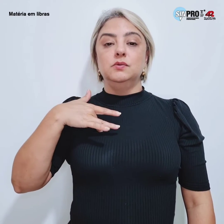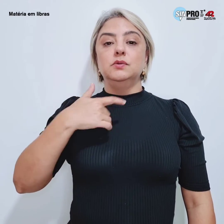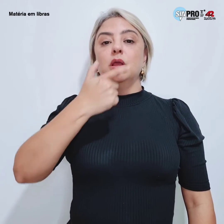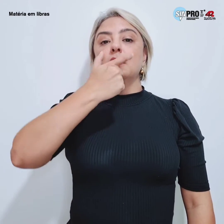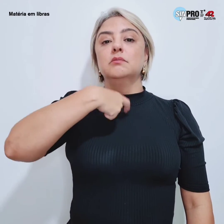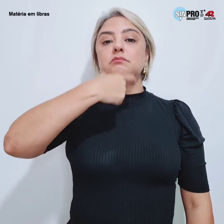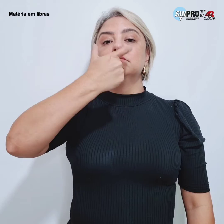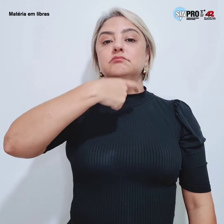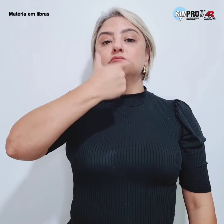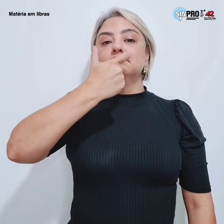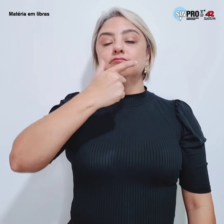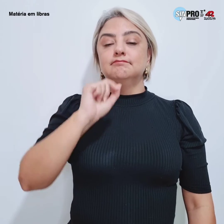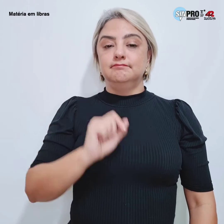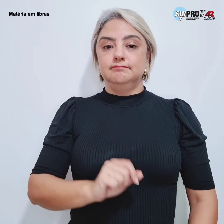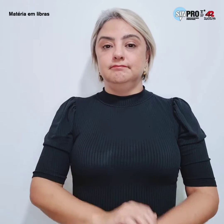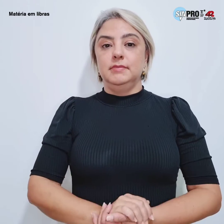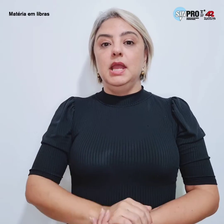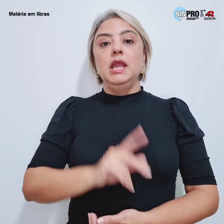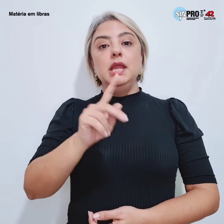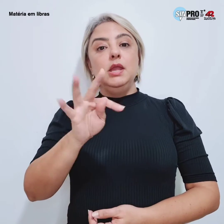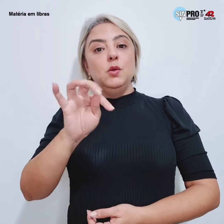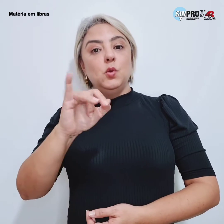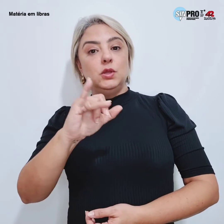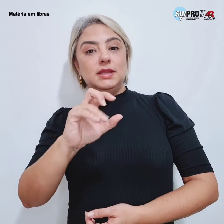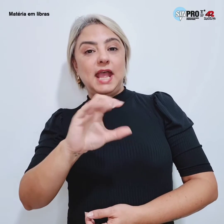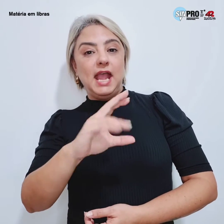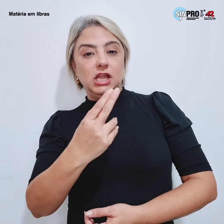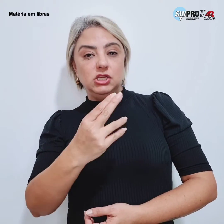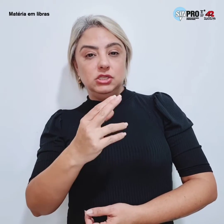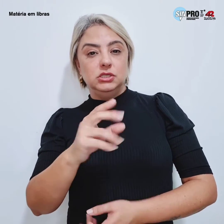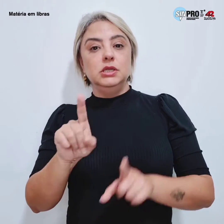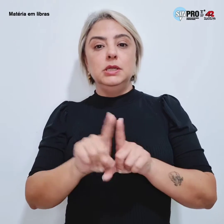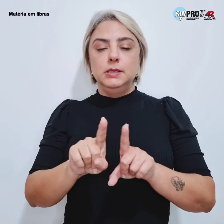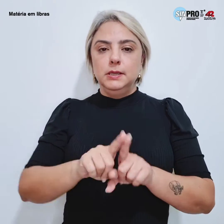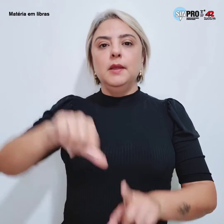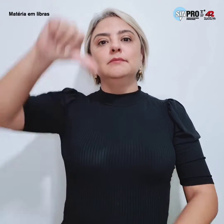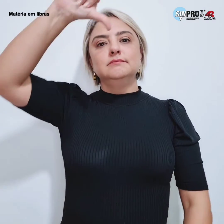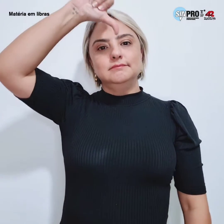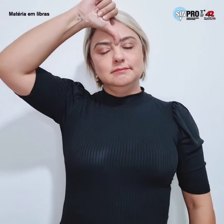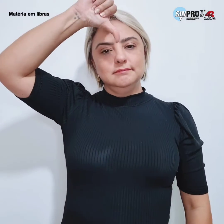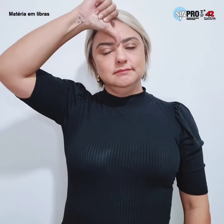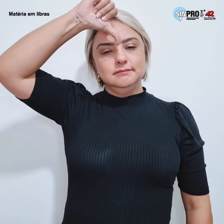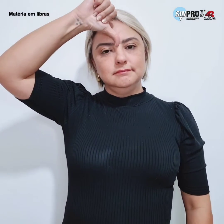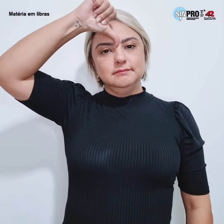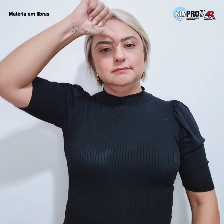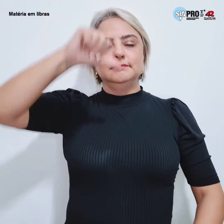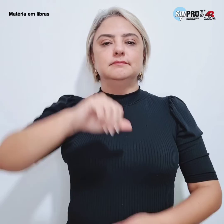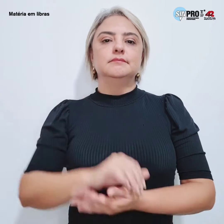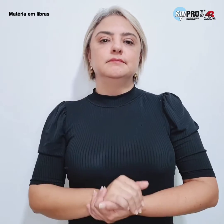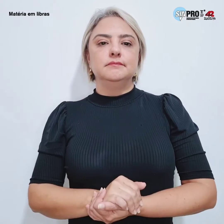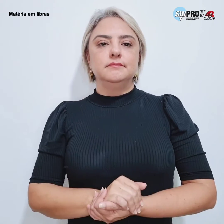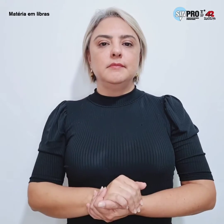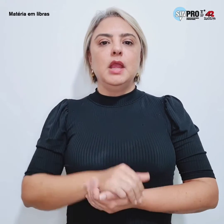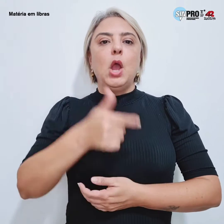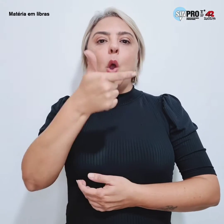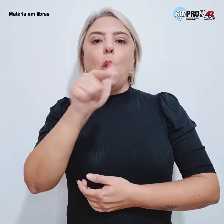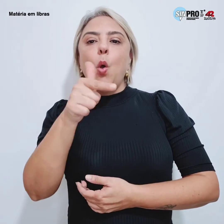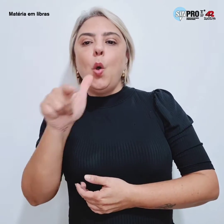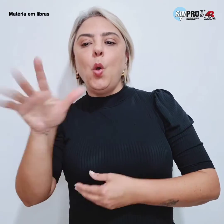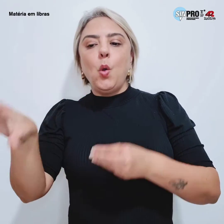Mandetta, Nelson Tech, e, sobretudo, o general Eduardo Pazuello, dentre outros integrantes do